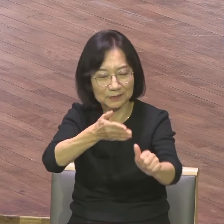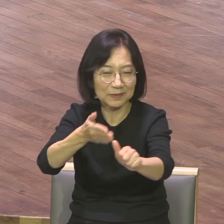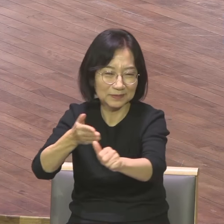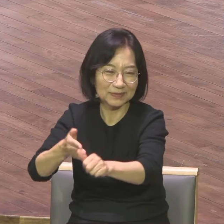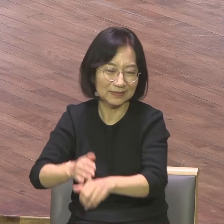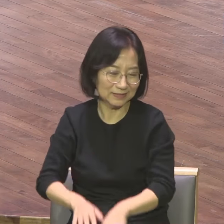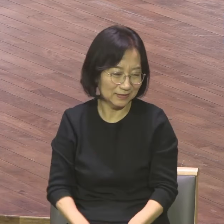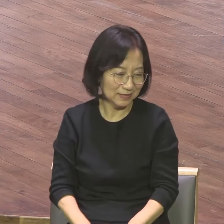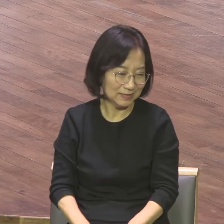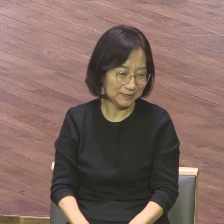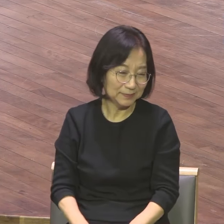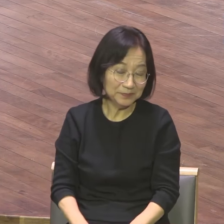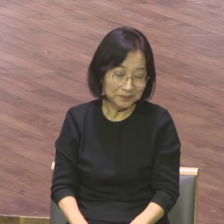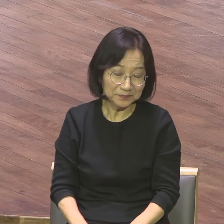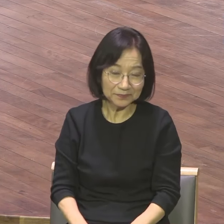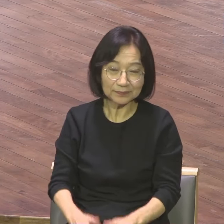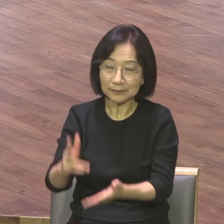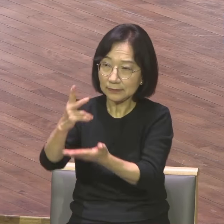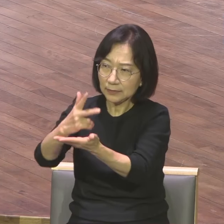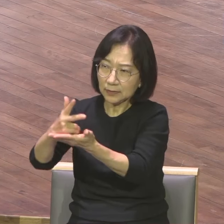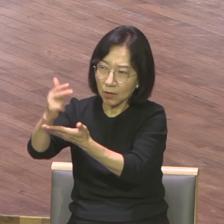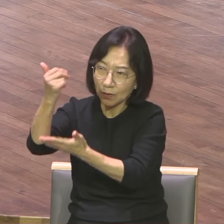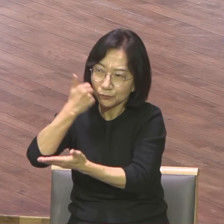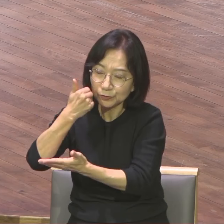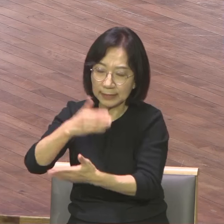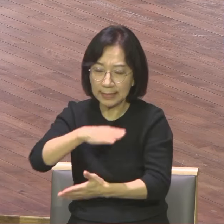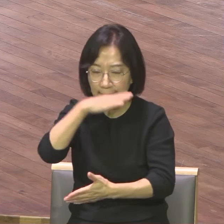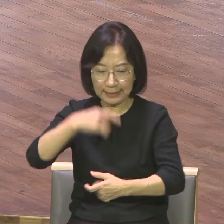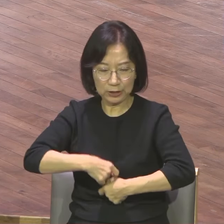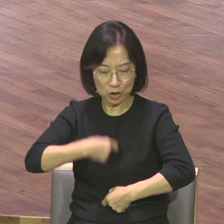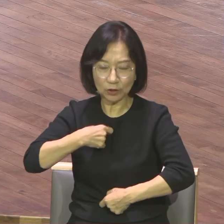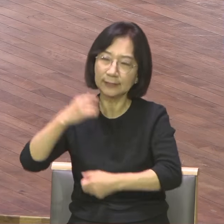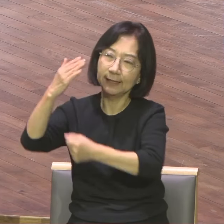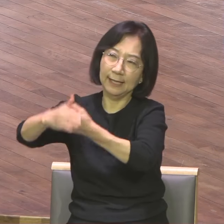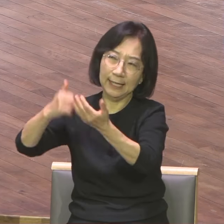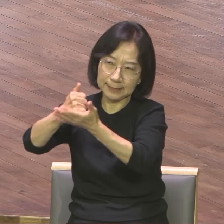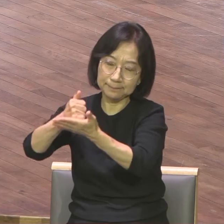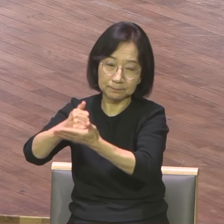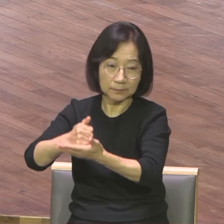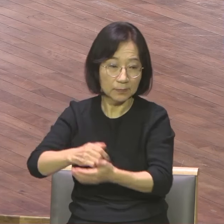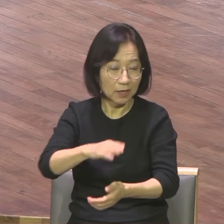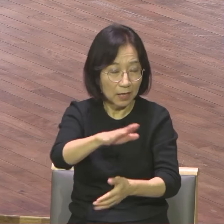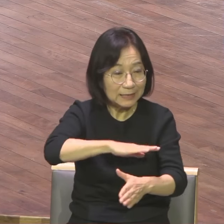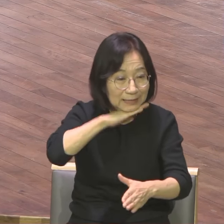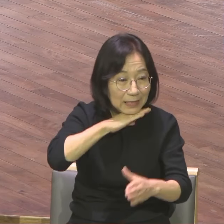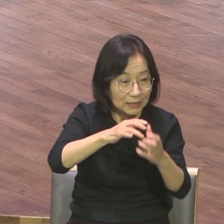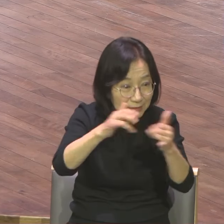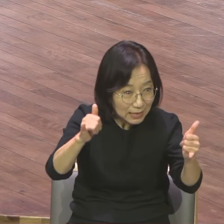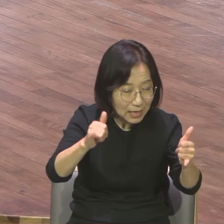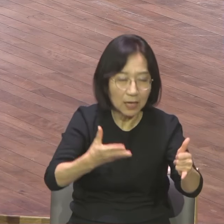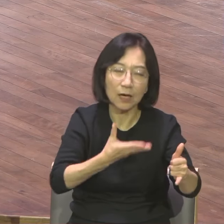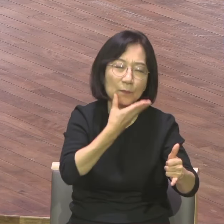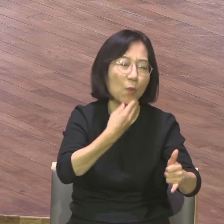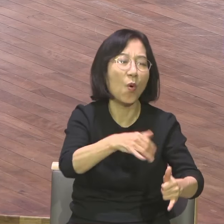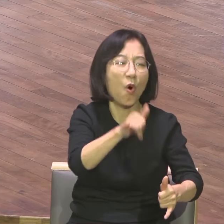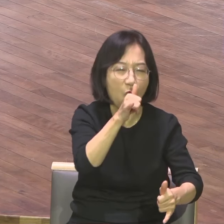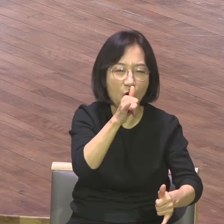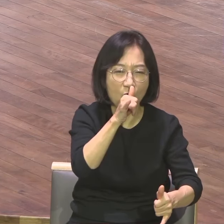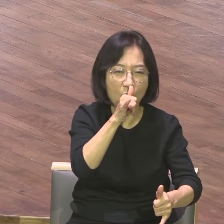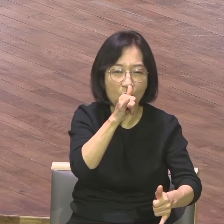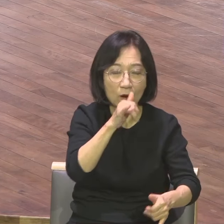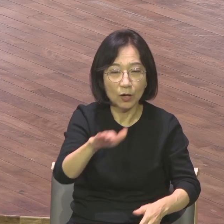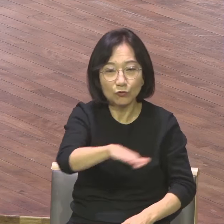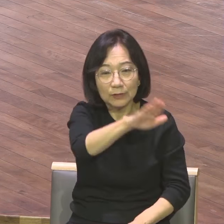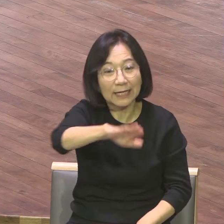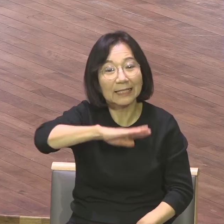대저 여호와는 정의의 하나님이시라 그를 기다리는 자마다 복이 있도다. 기다리면 복